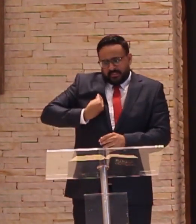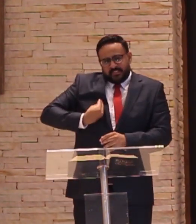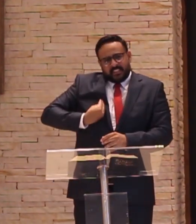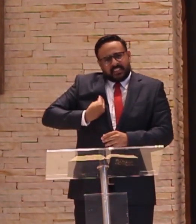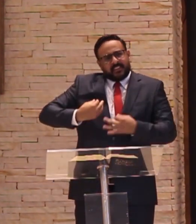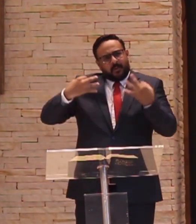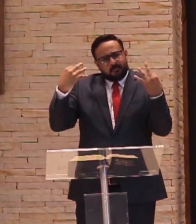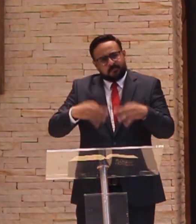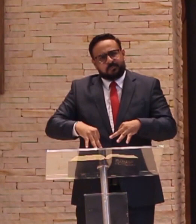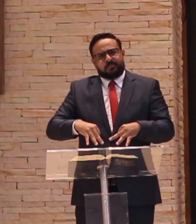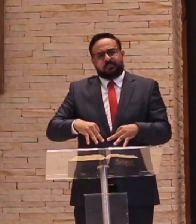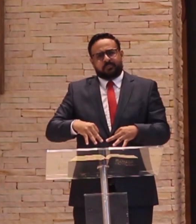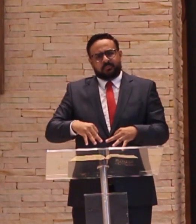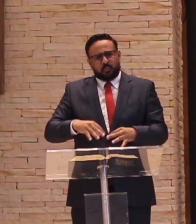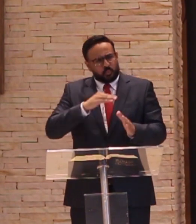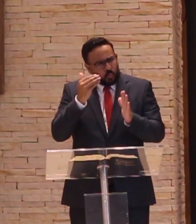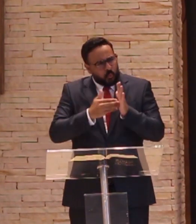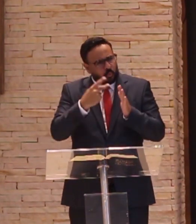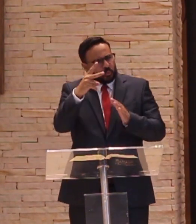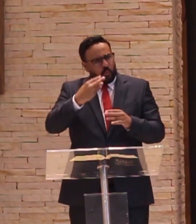da vida.